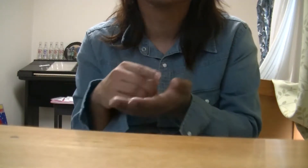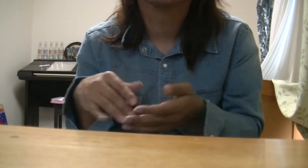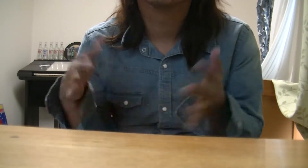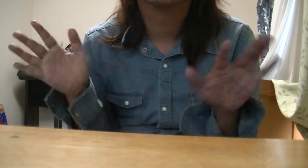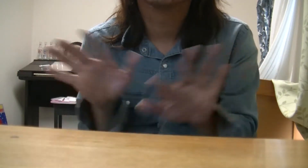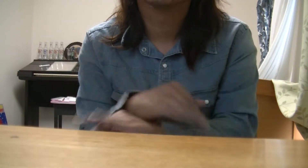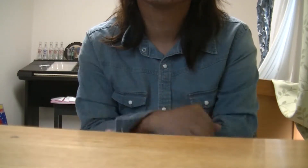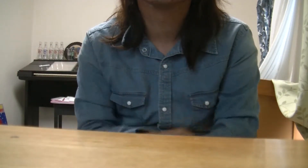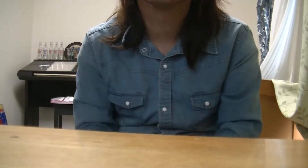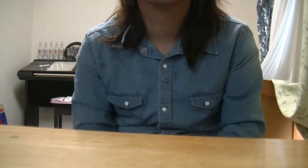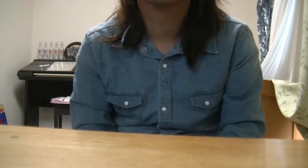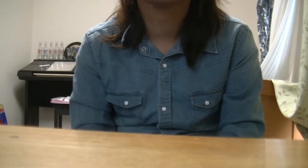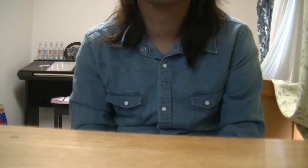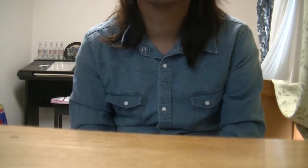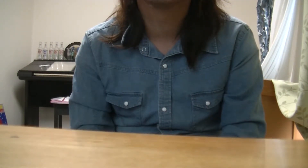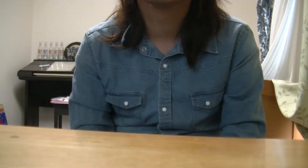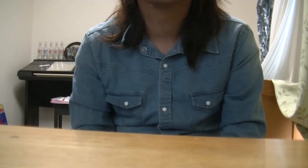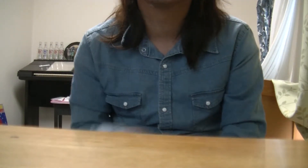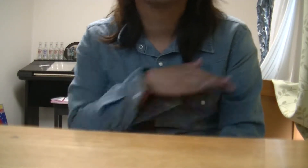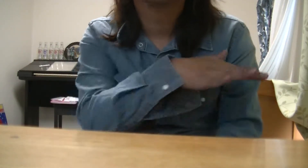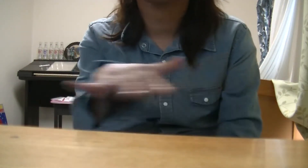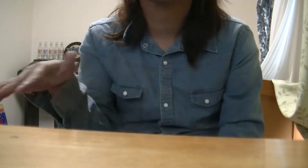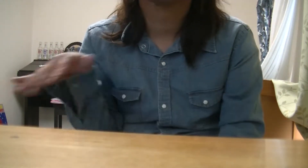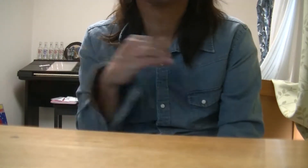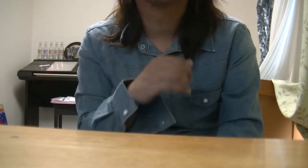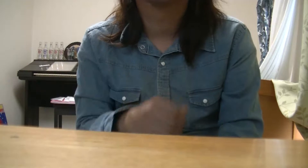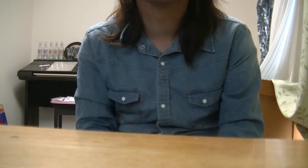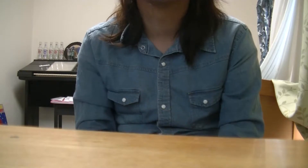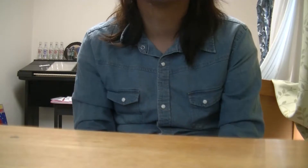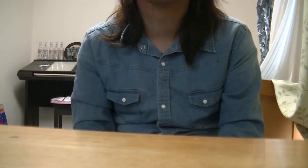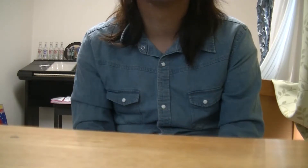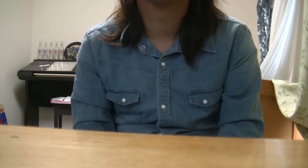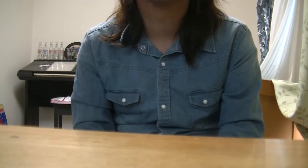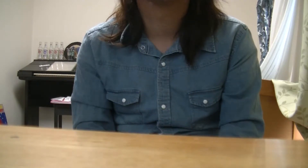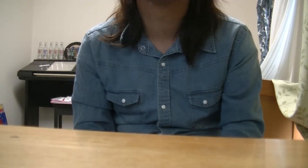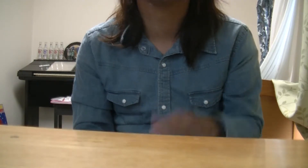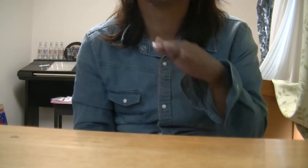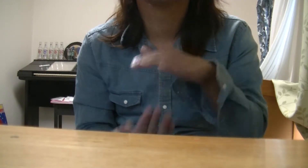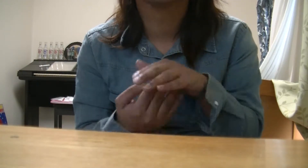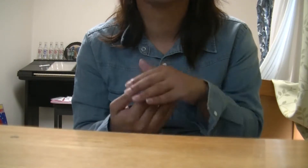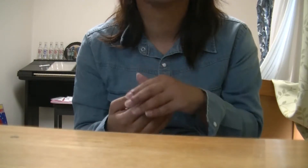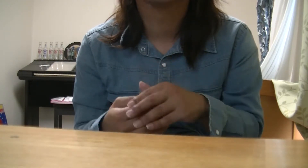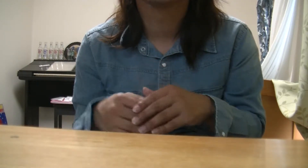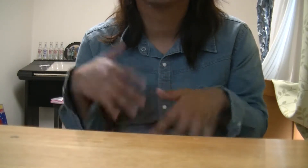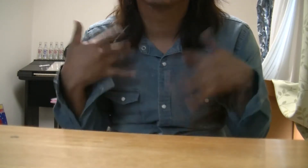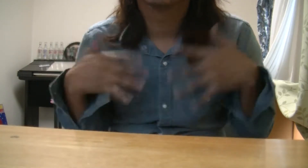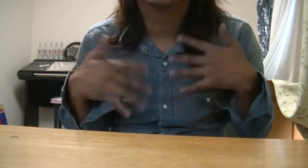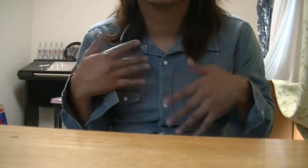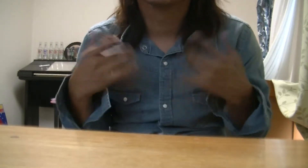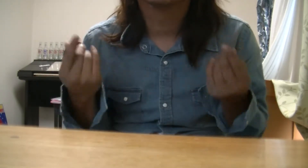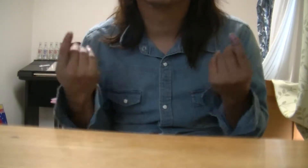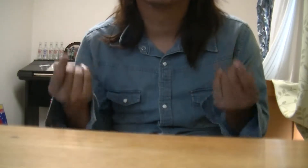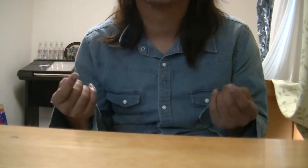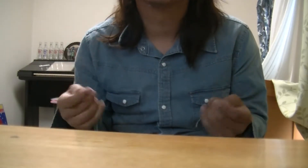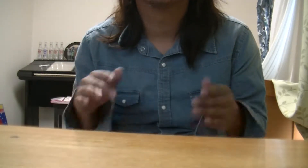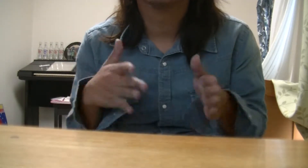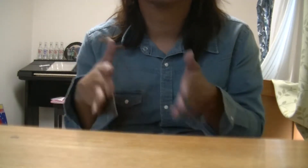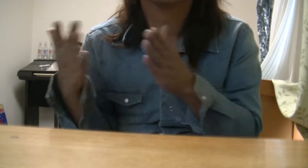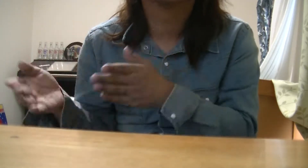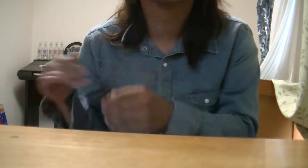ですか。みんなが反応してくれたってことに感謝できるか、そしてみんなが引いてく